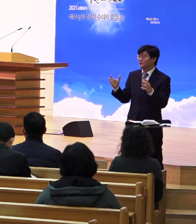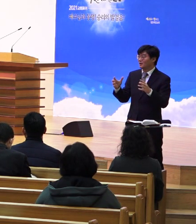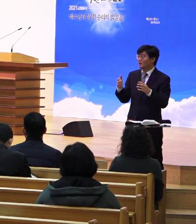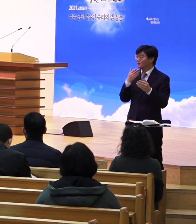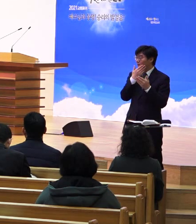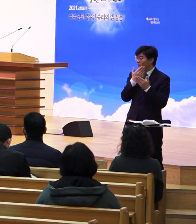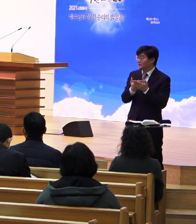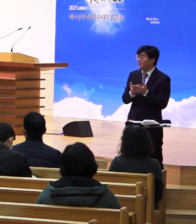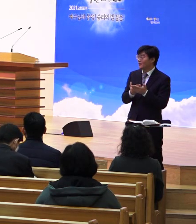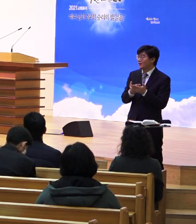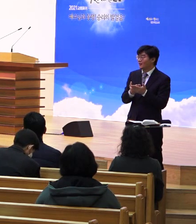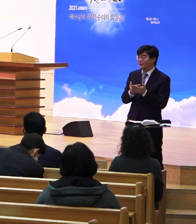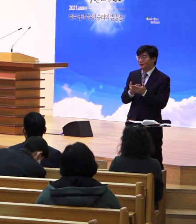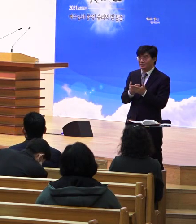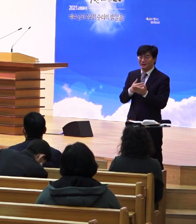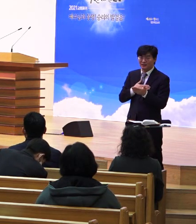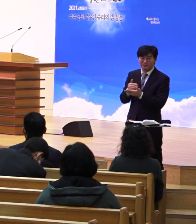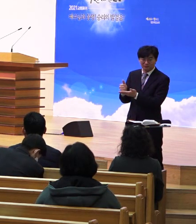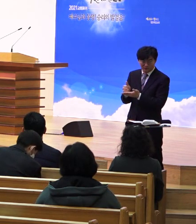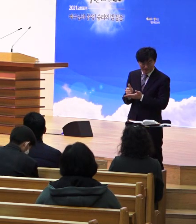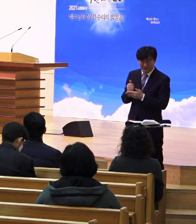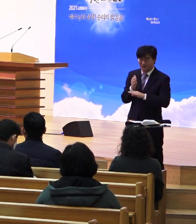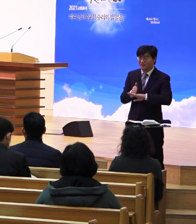자리를 허락해 주신 것 진심으로 감사합니다.